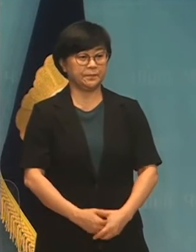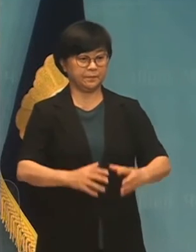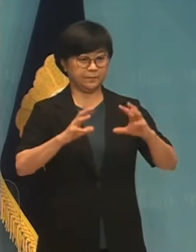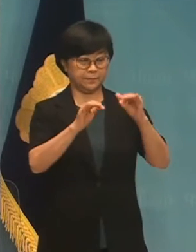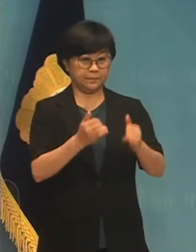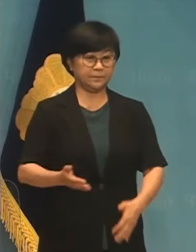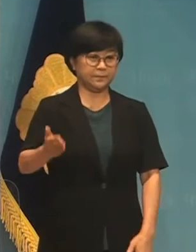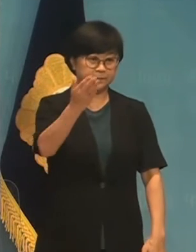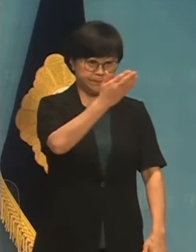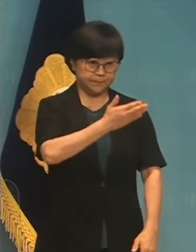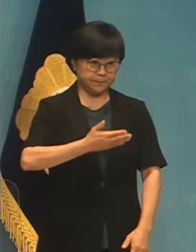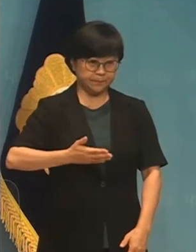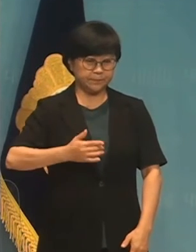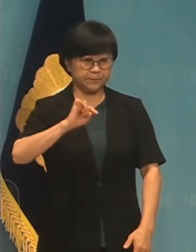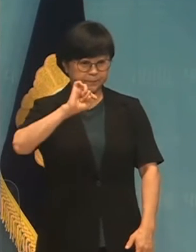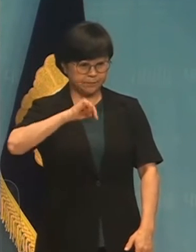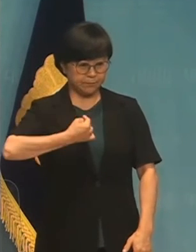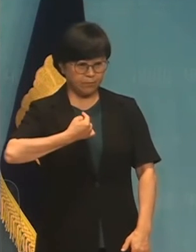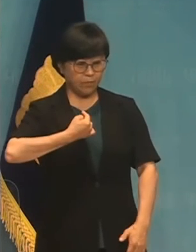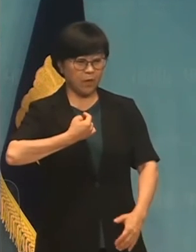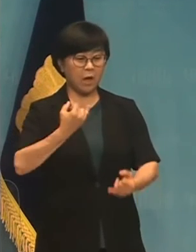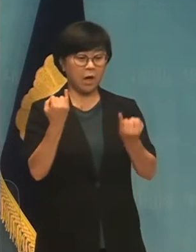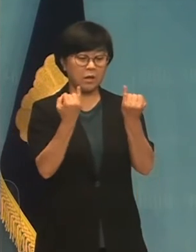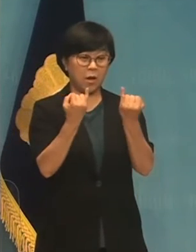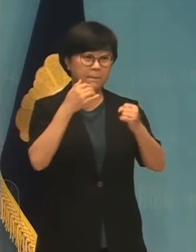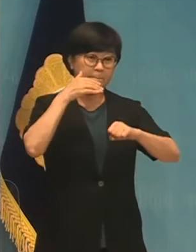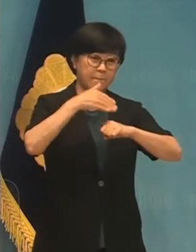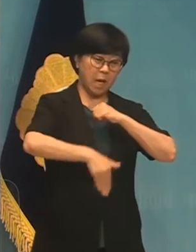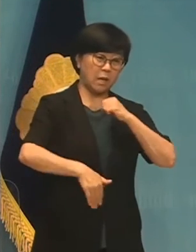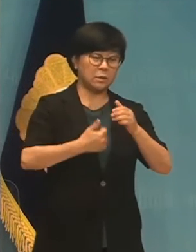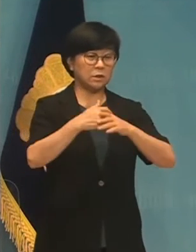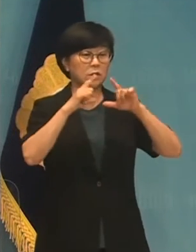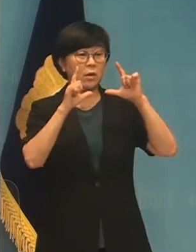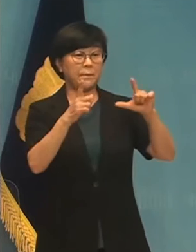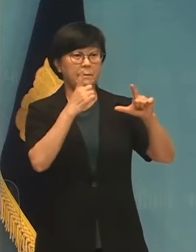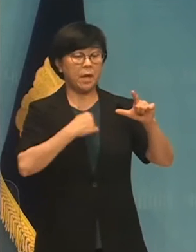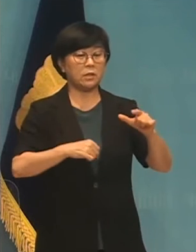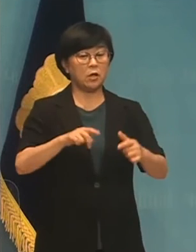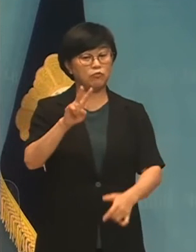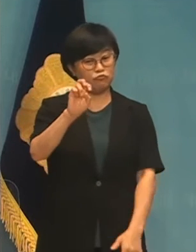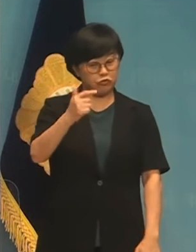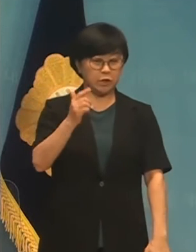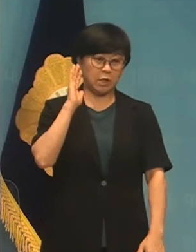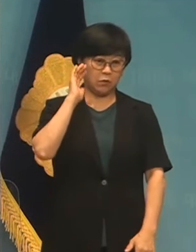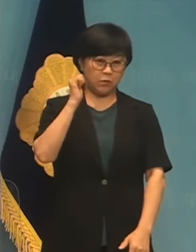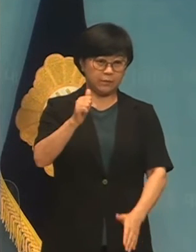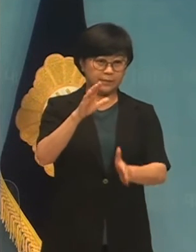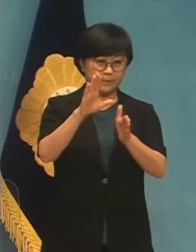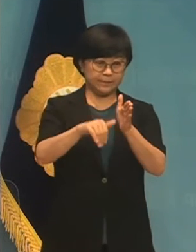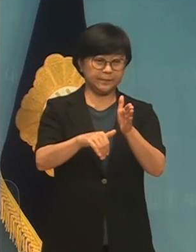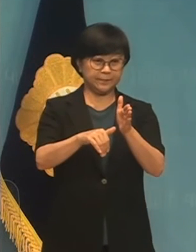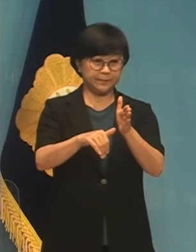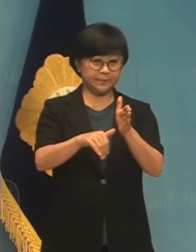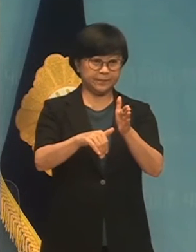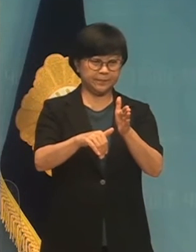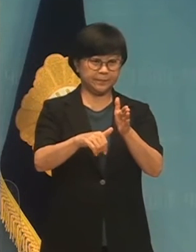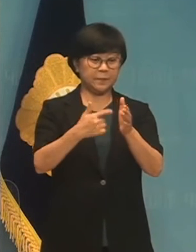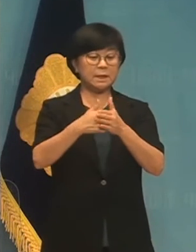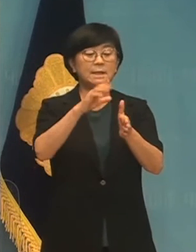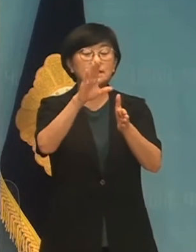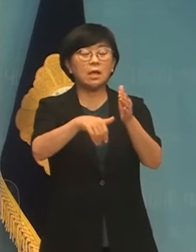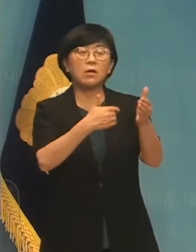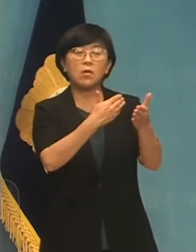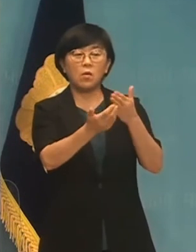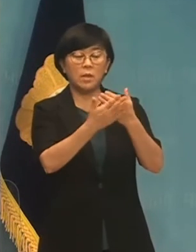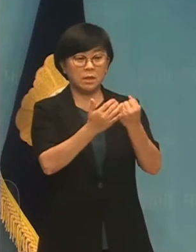국민 여러분, 스스로 페미니스트 대통령이 되겠다고 선언했던 문재인 대통령 시대, 그 시대에